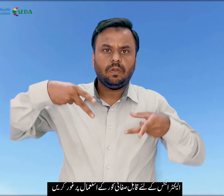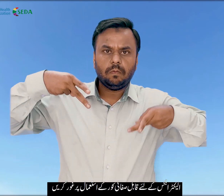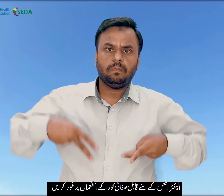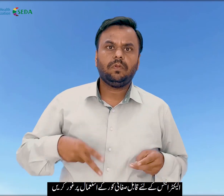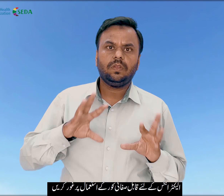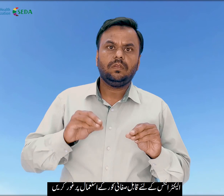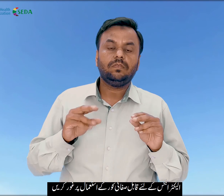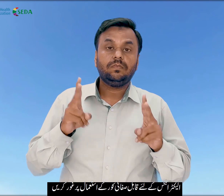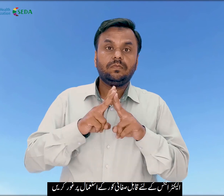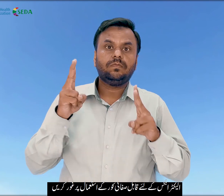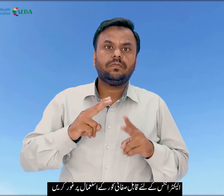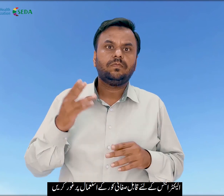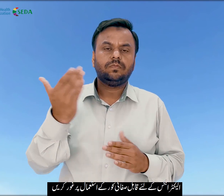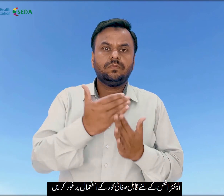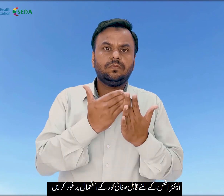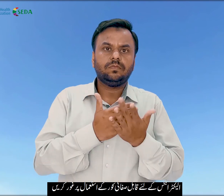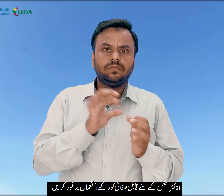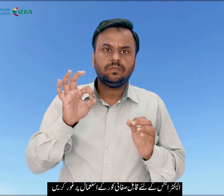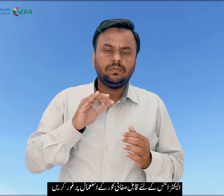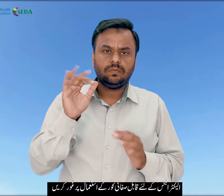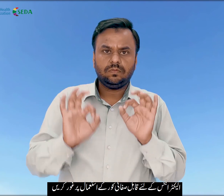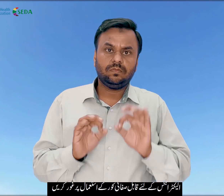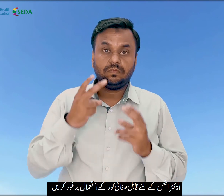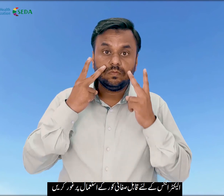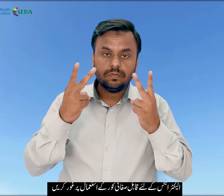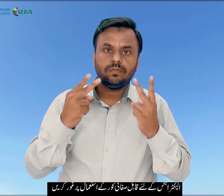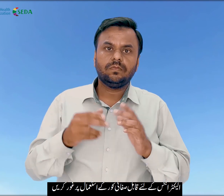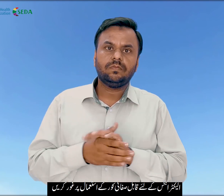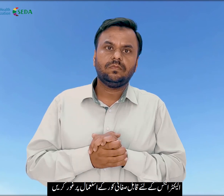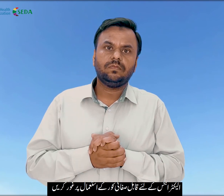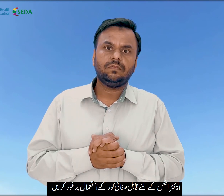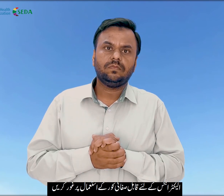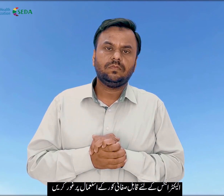الیکٹرانکس کے لیے قابل صفائی کور کے استعمال پر غور کریں۔